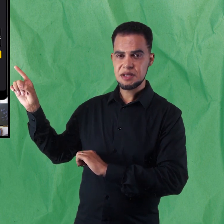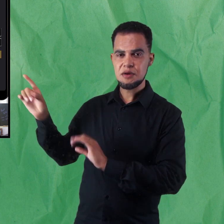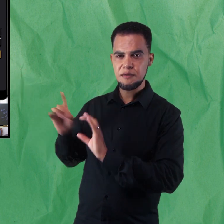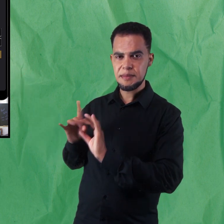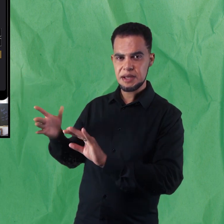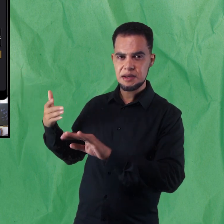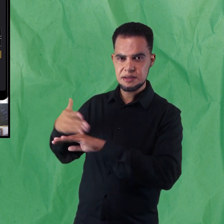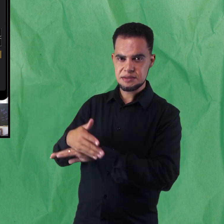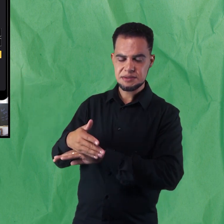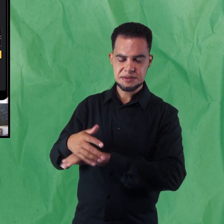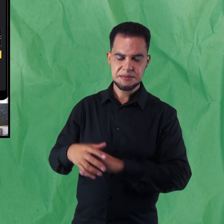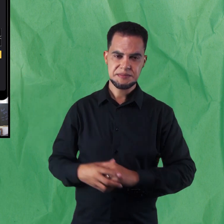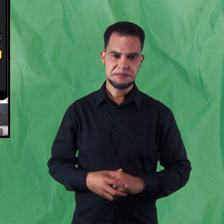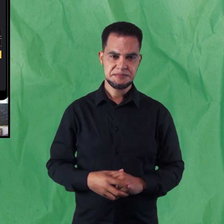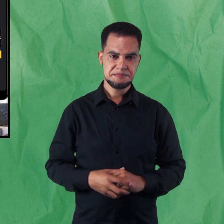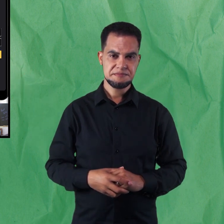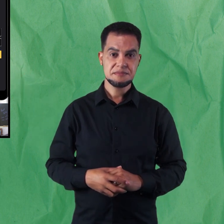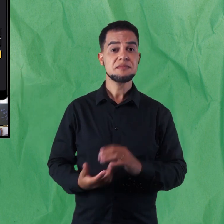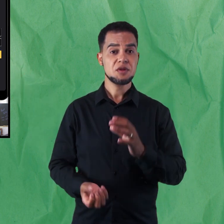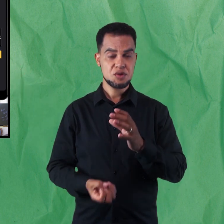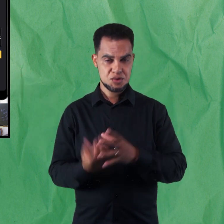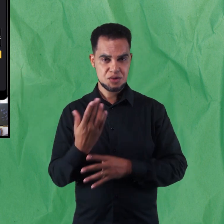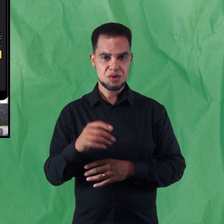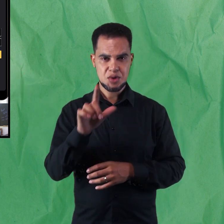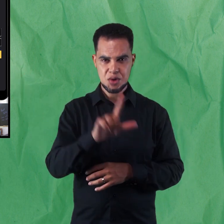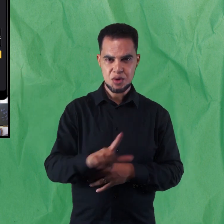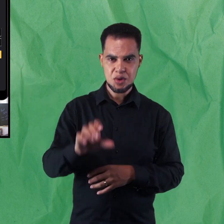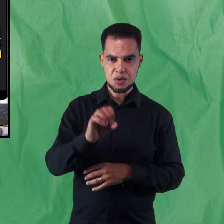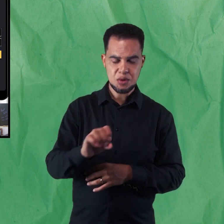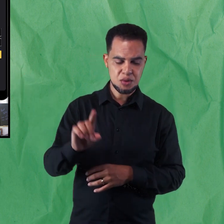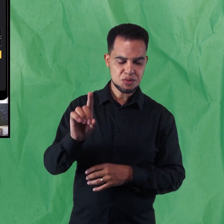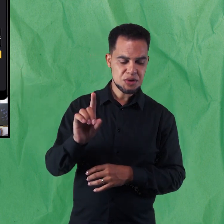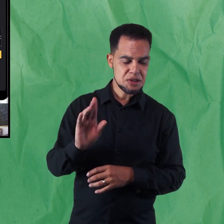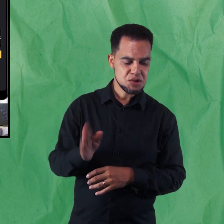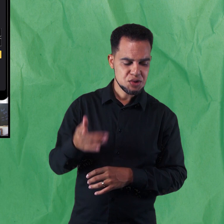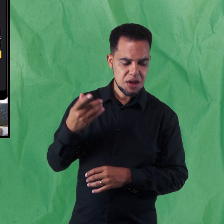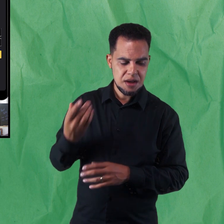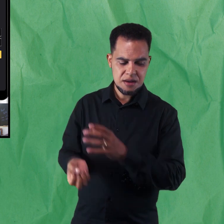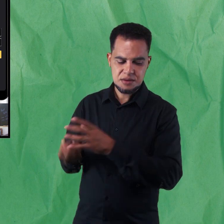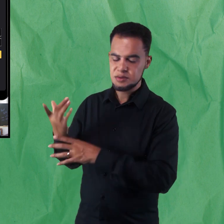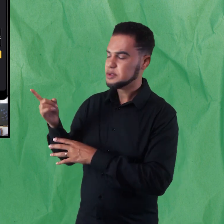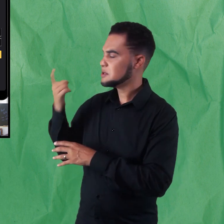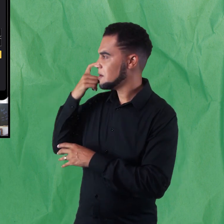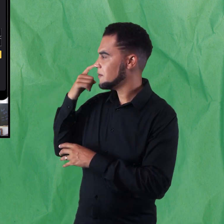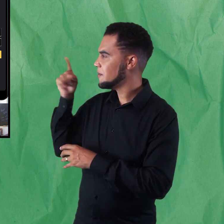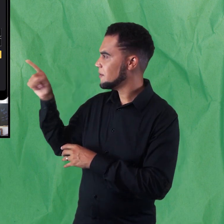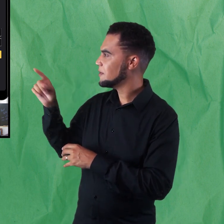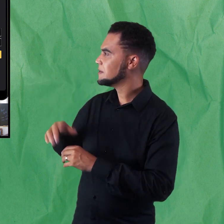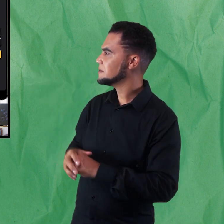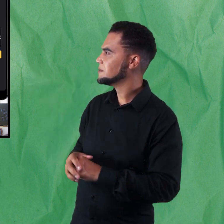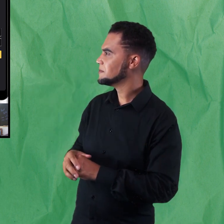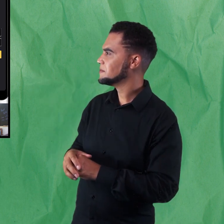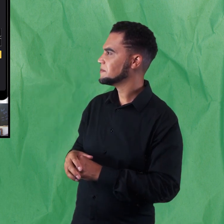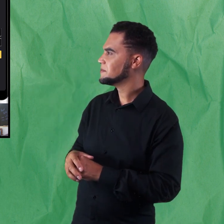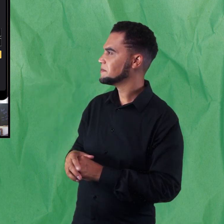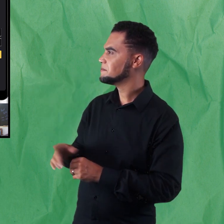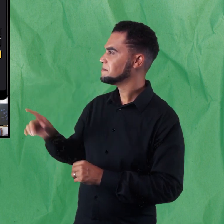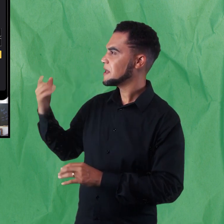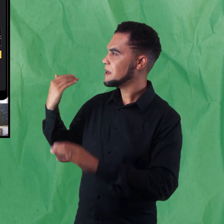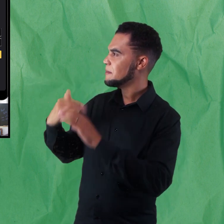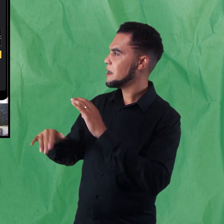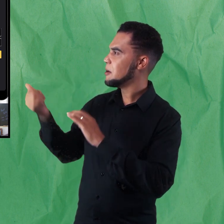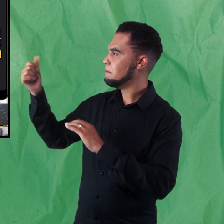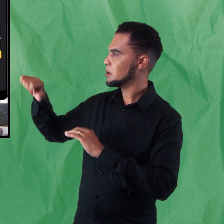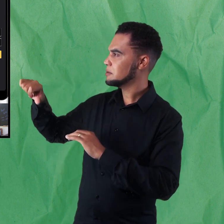mandar entrar. Olha, gerou o loading e já retornou. Olha o code, que bacana. Auth inválido